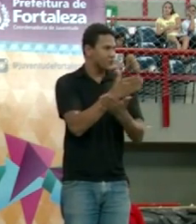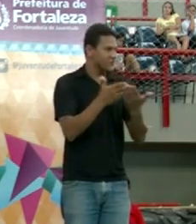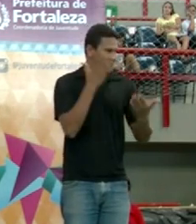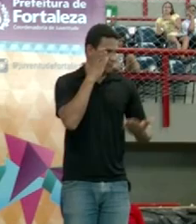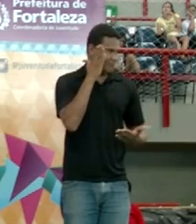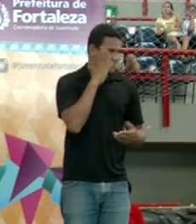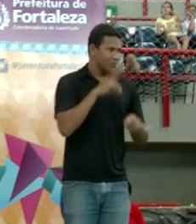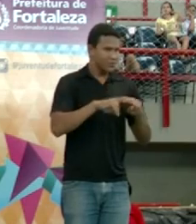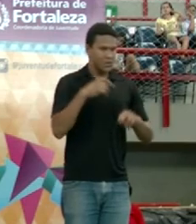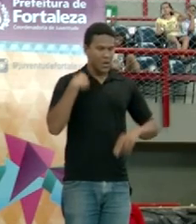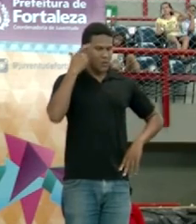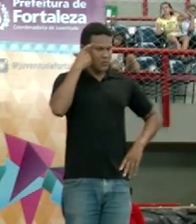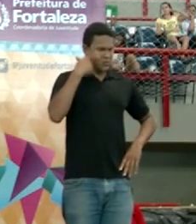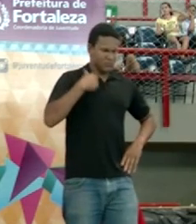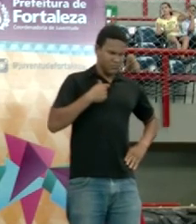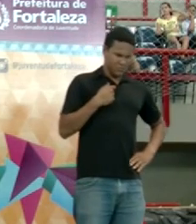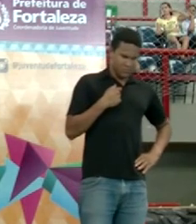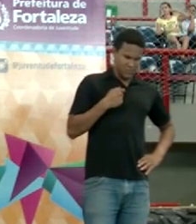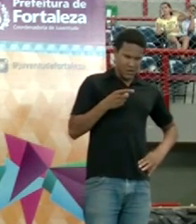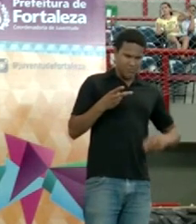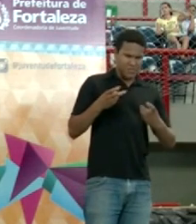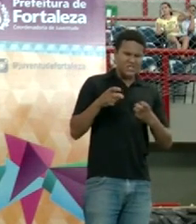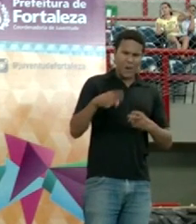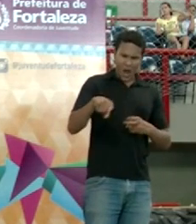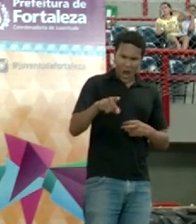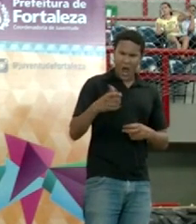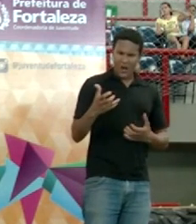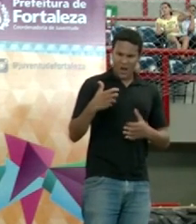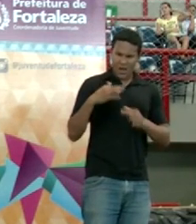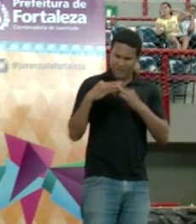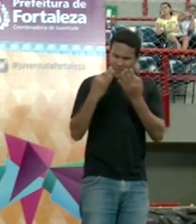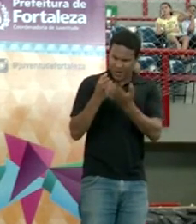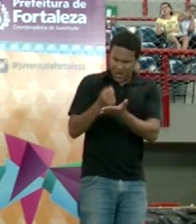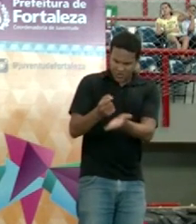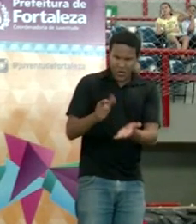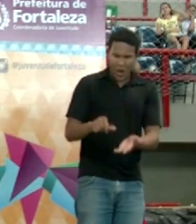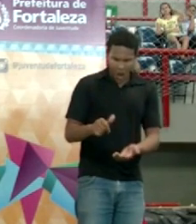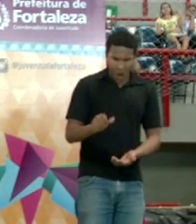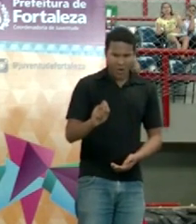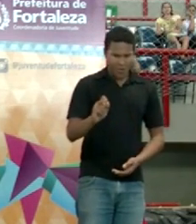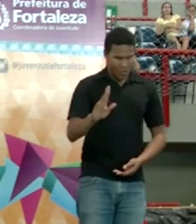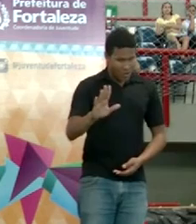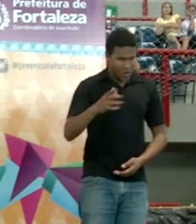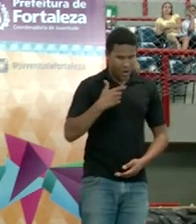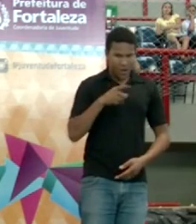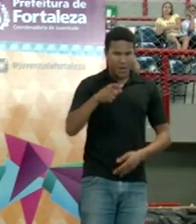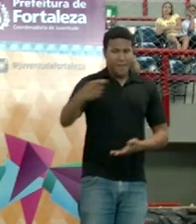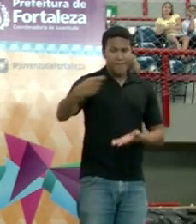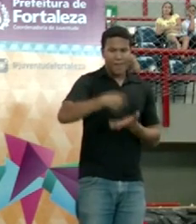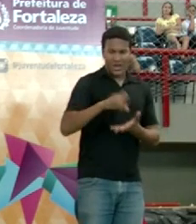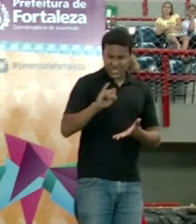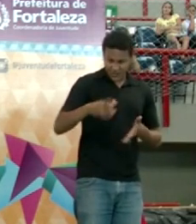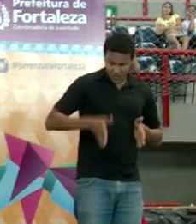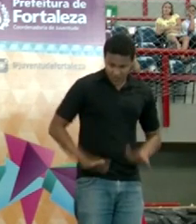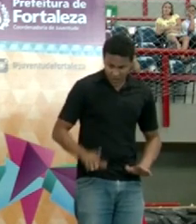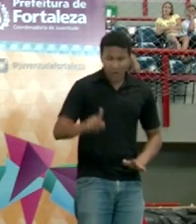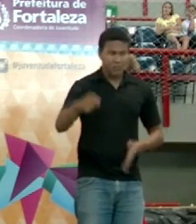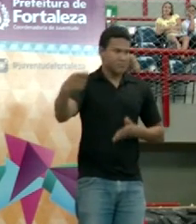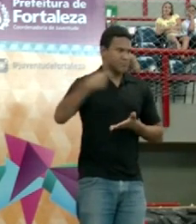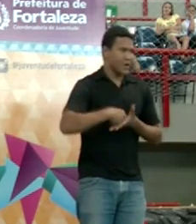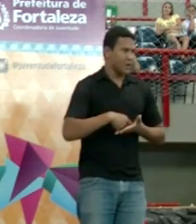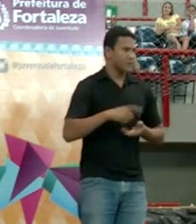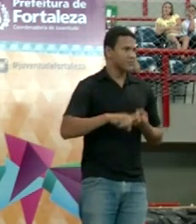família. Resultado: as classes sociais não saem do lugar, tá certo? Agora, o pobre tinha uma